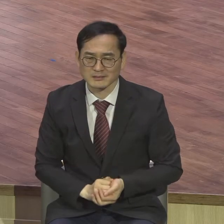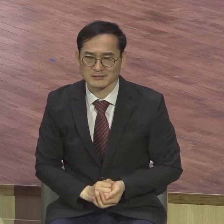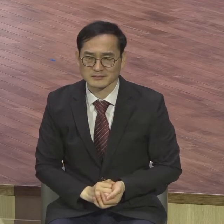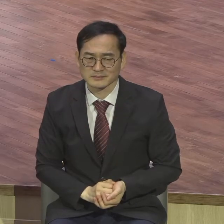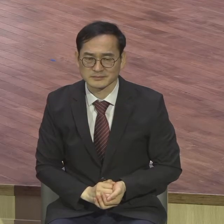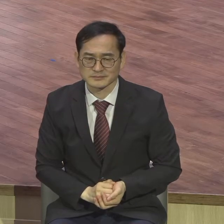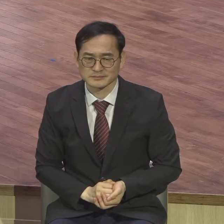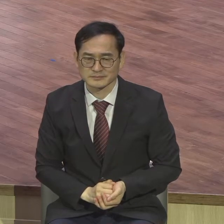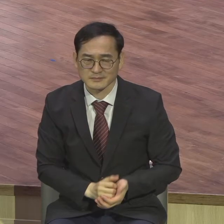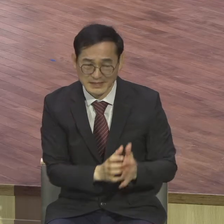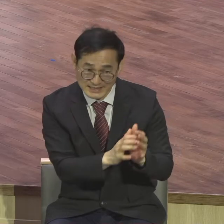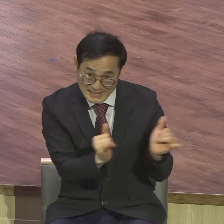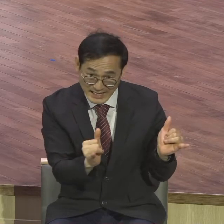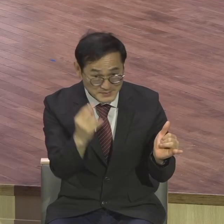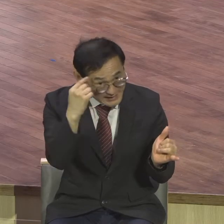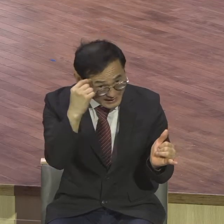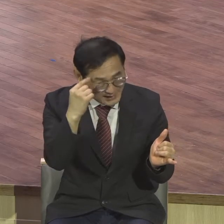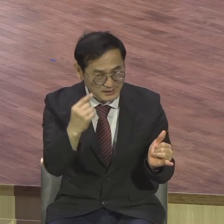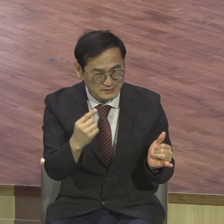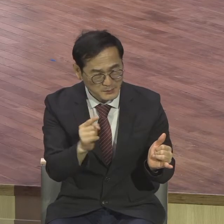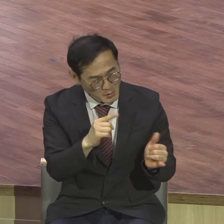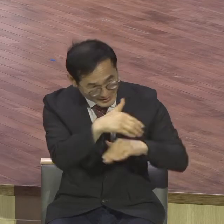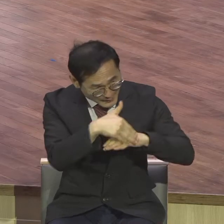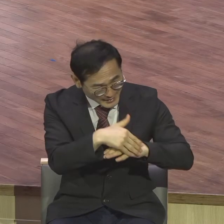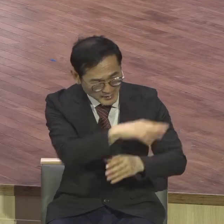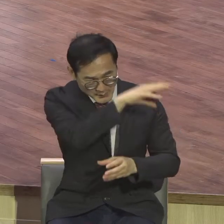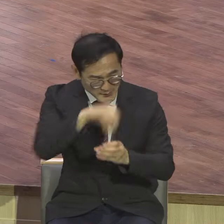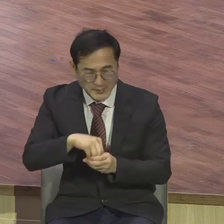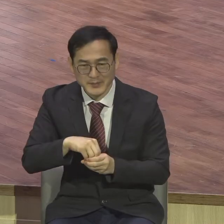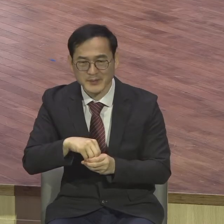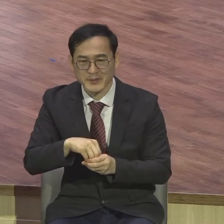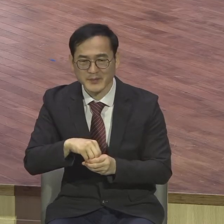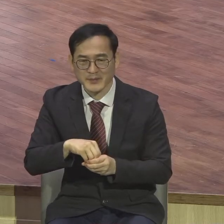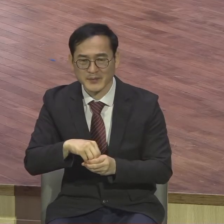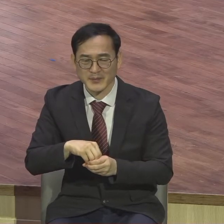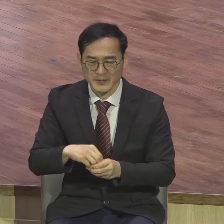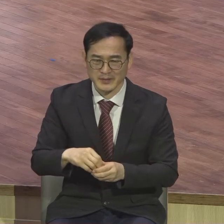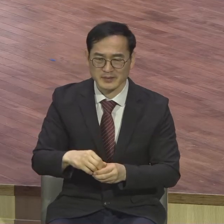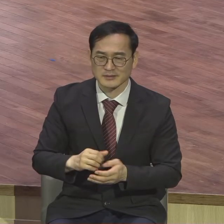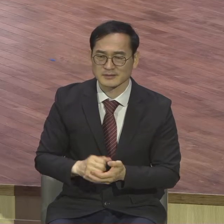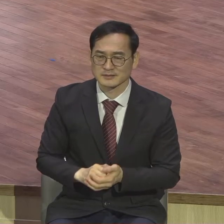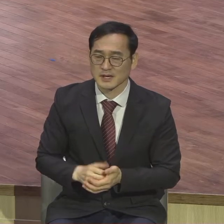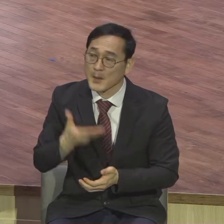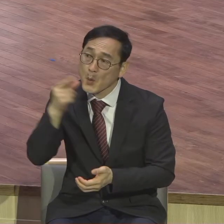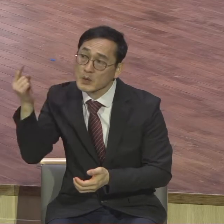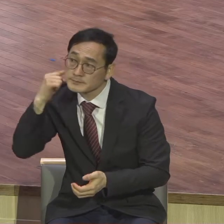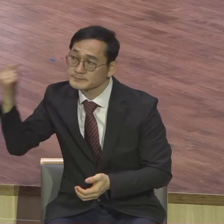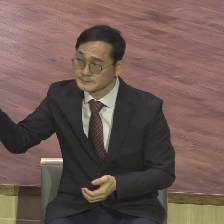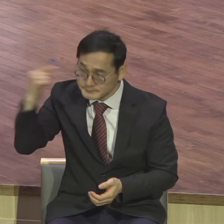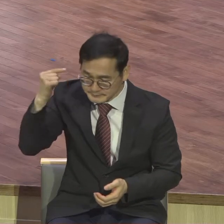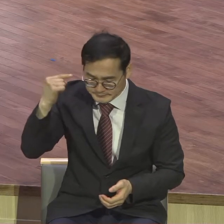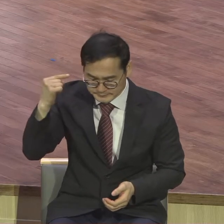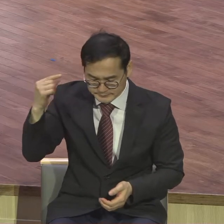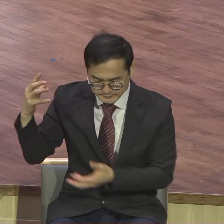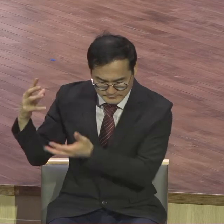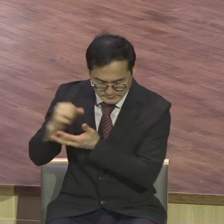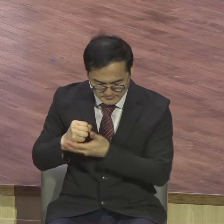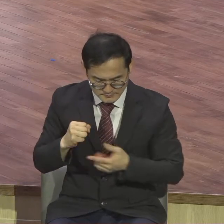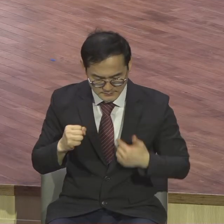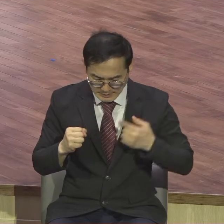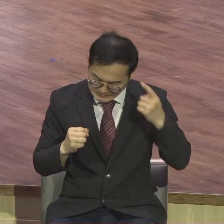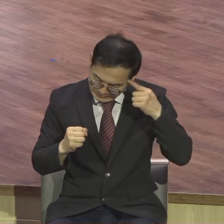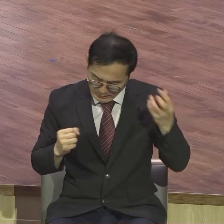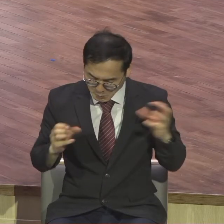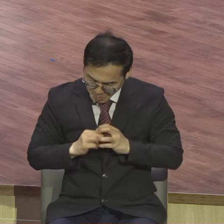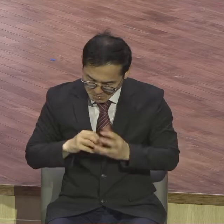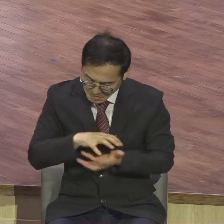들어가면 인본주의가 들어가면 내 생각이 들어가면 내 욕심이 들어가면 내 이름이 들어가면 절대 역사하지 않습니다.